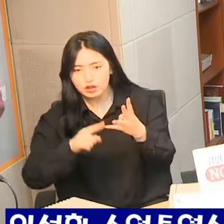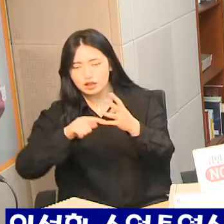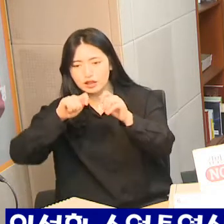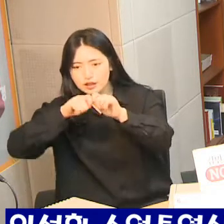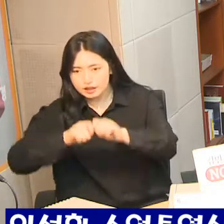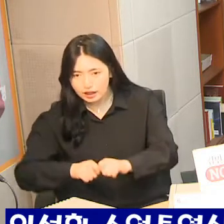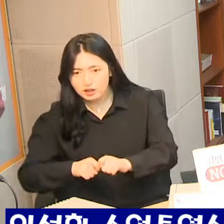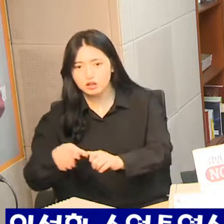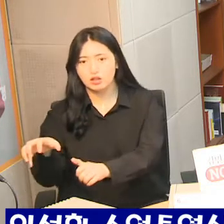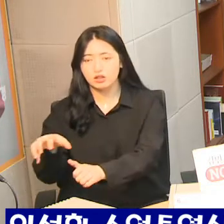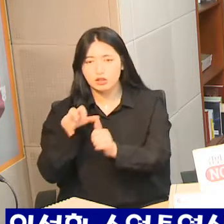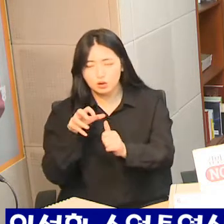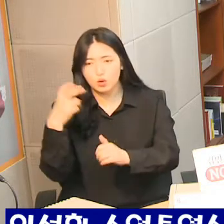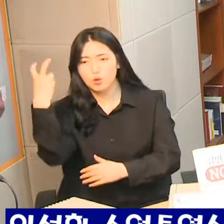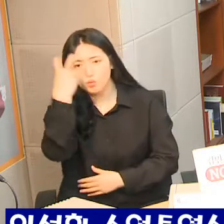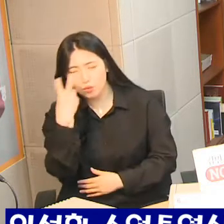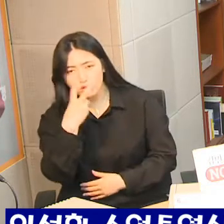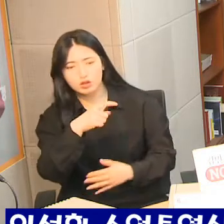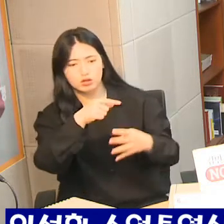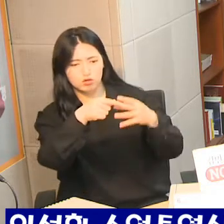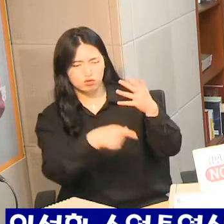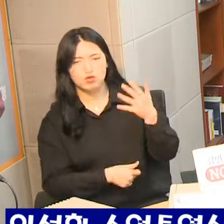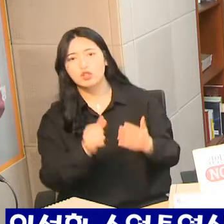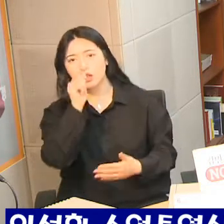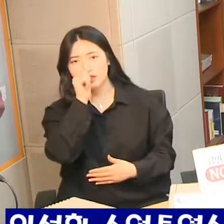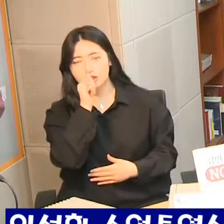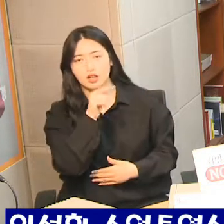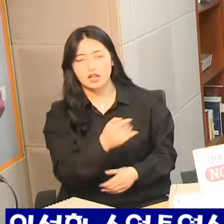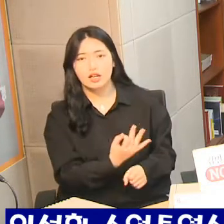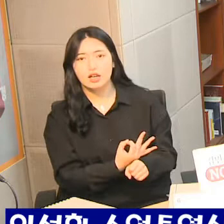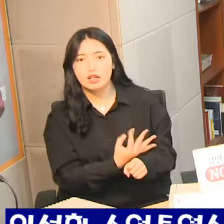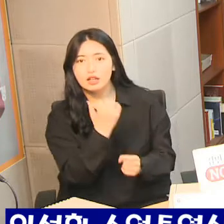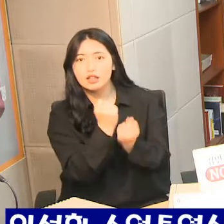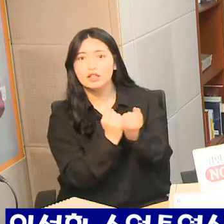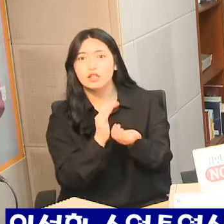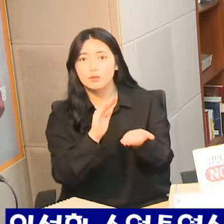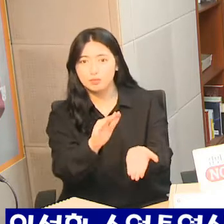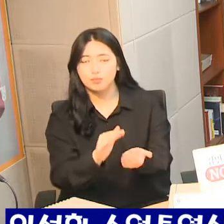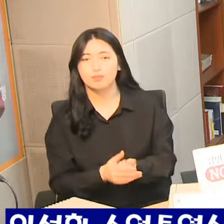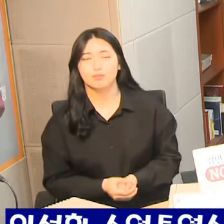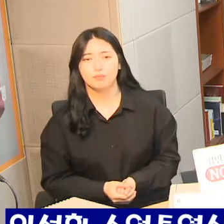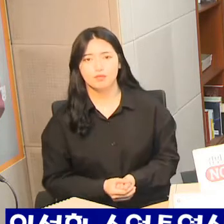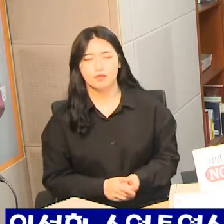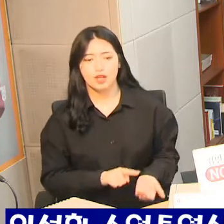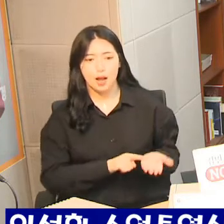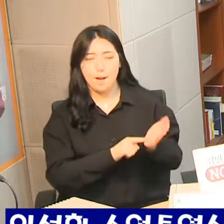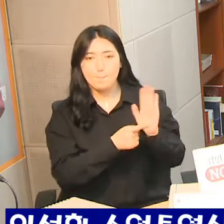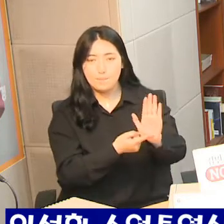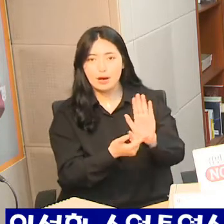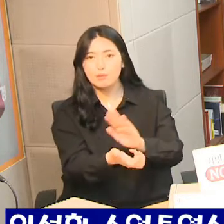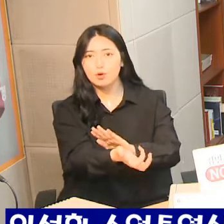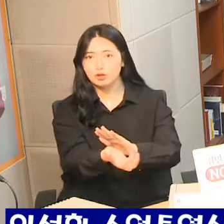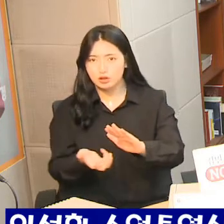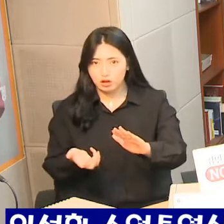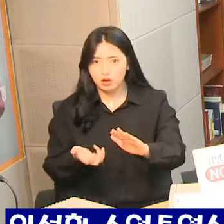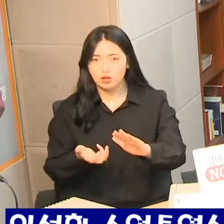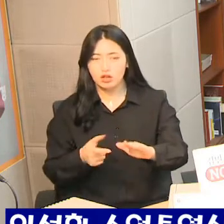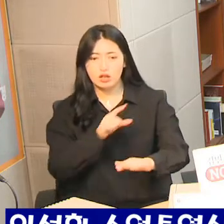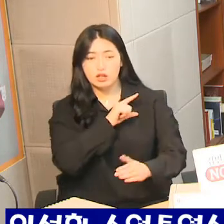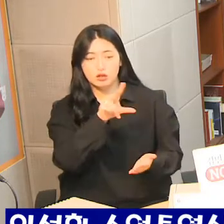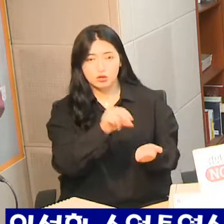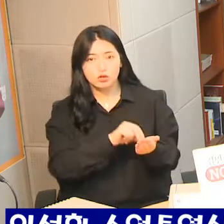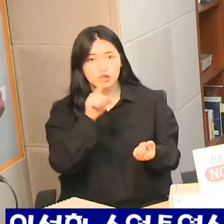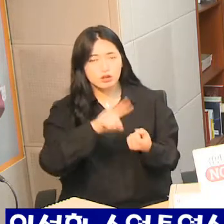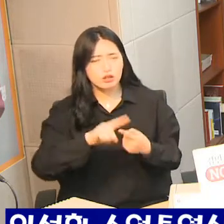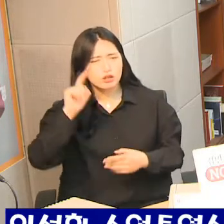상세와 응용 모니터링이에요. 오. 네, 이거를 조금 간단하게 설명을 풀어주세요. 드리면 네. 발표를 하기 전에 물론 주제에